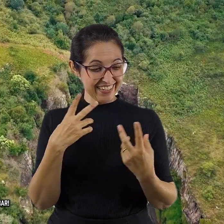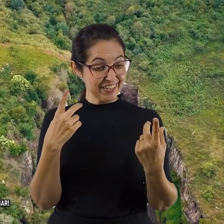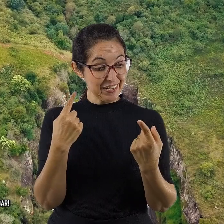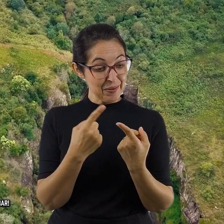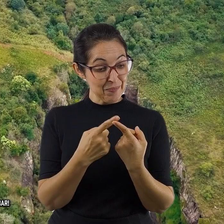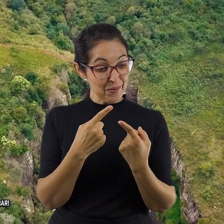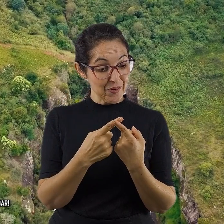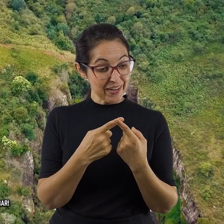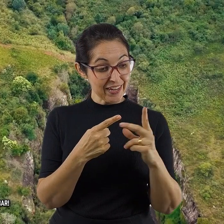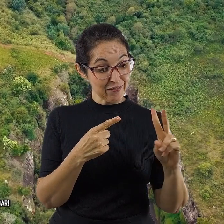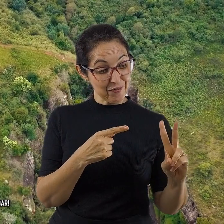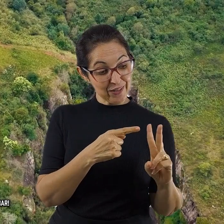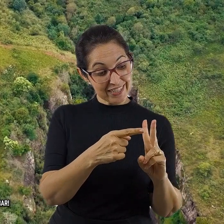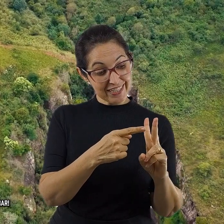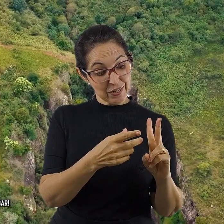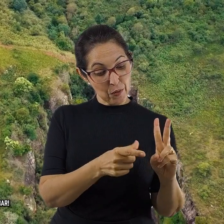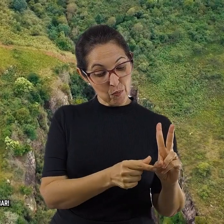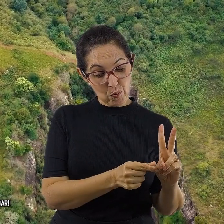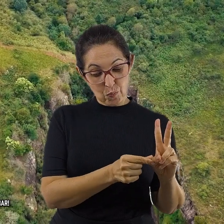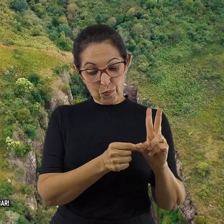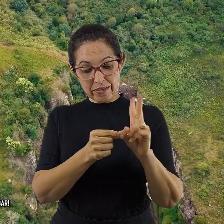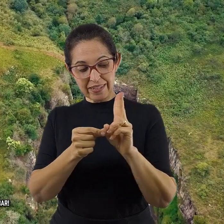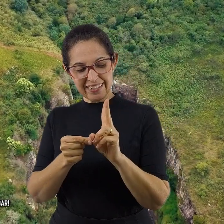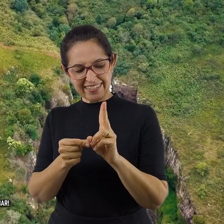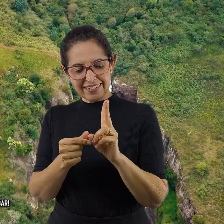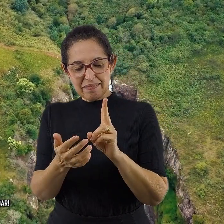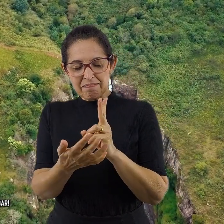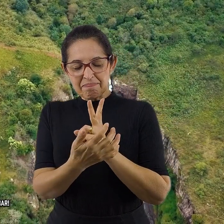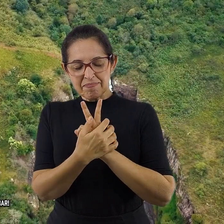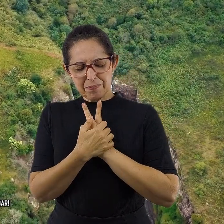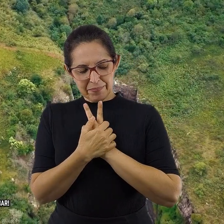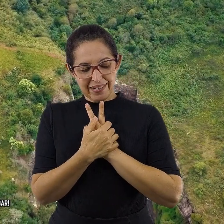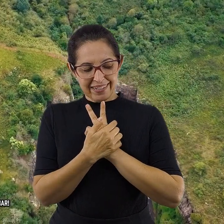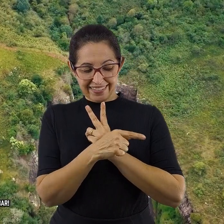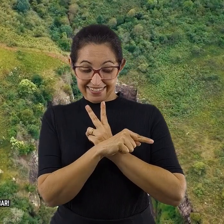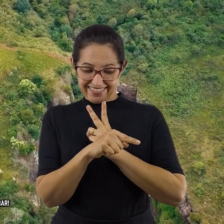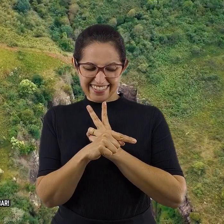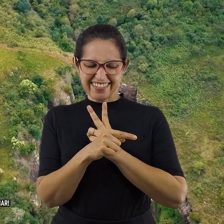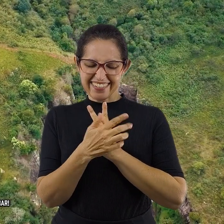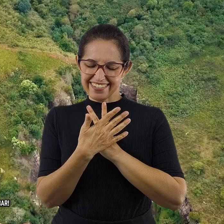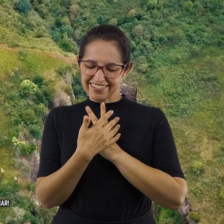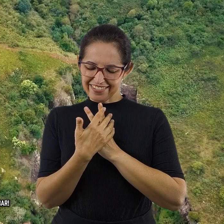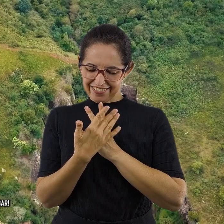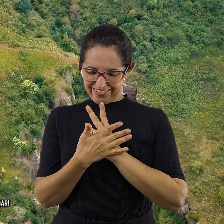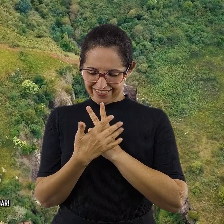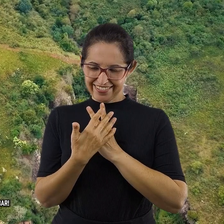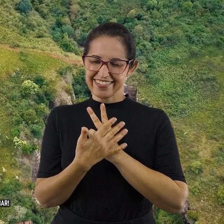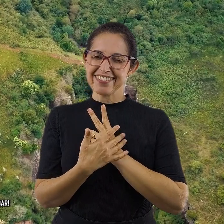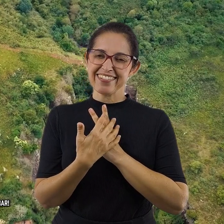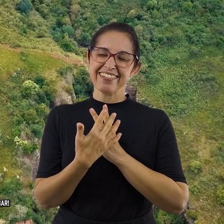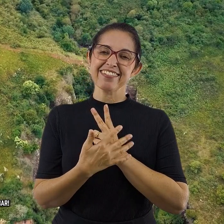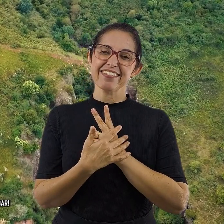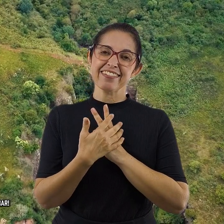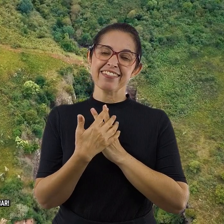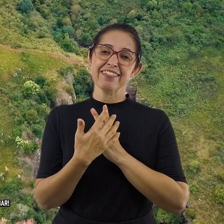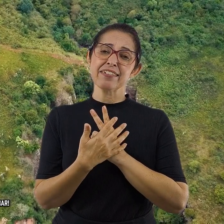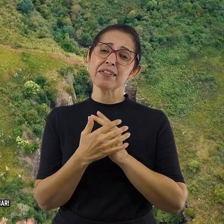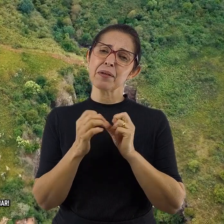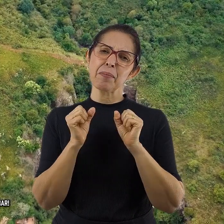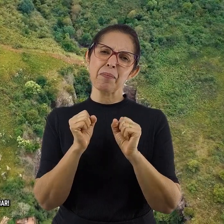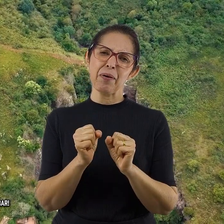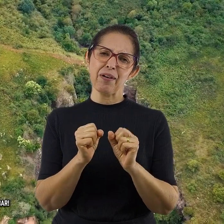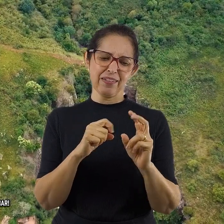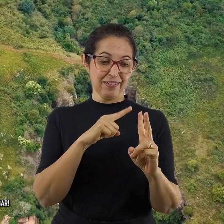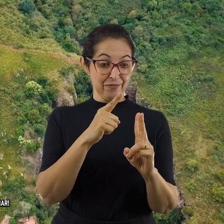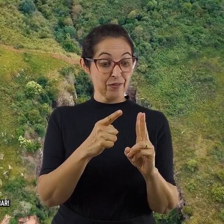porque eu vos trarei de volta. Eu vos abraço, eu vos consolo.